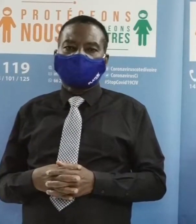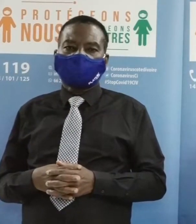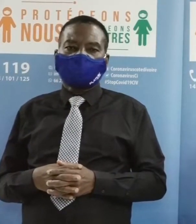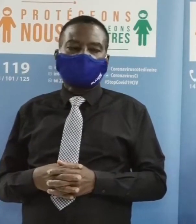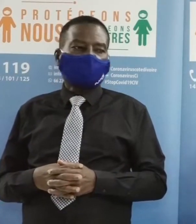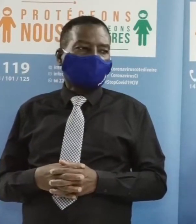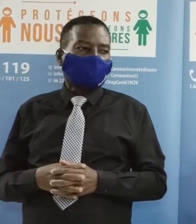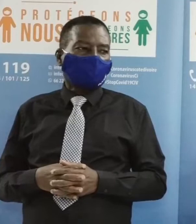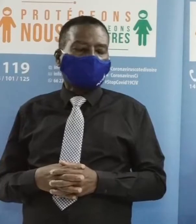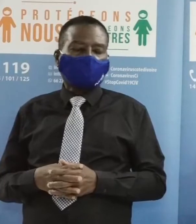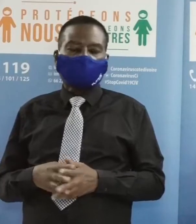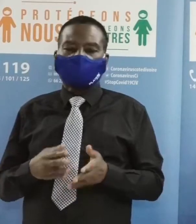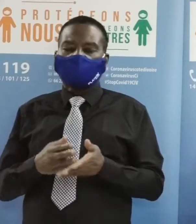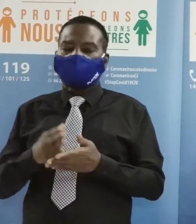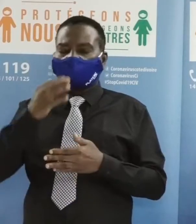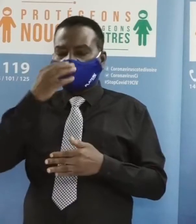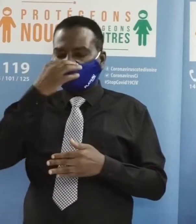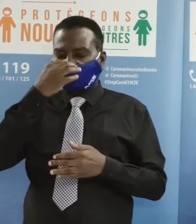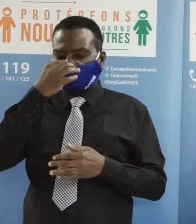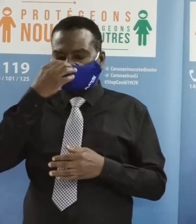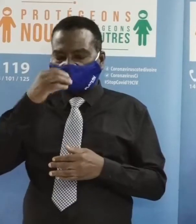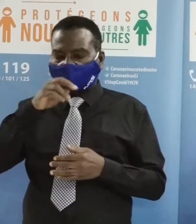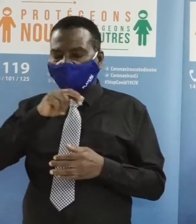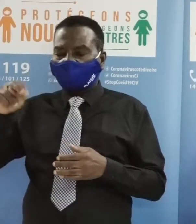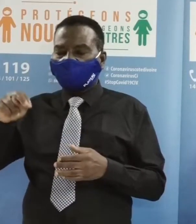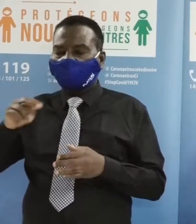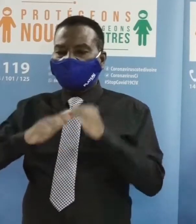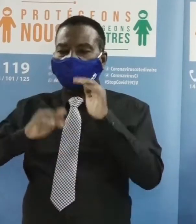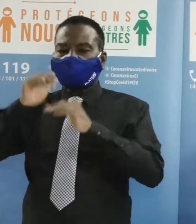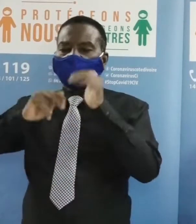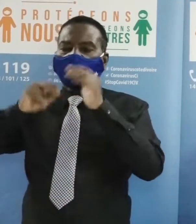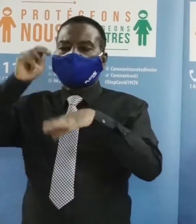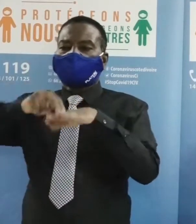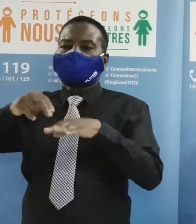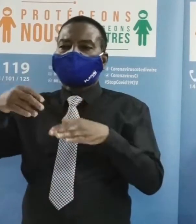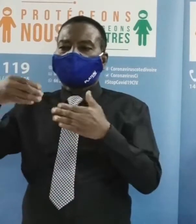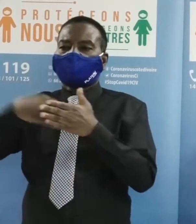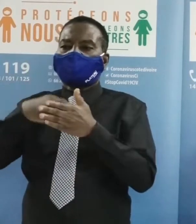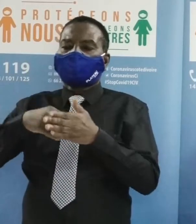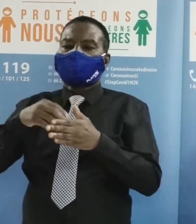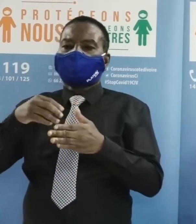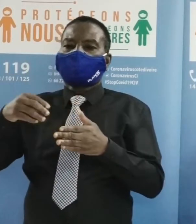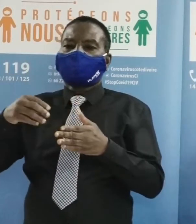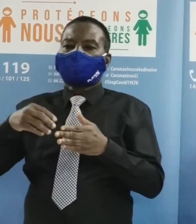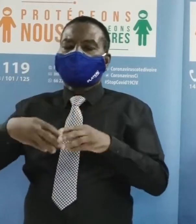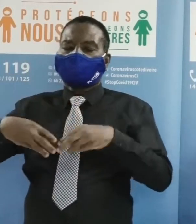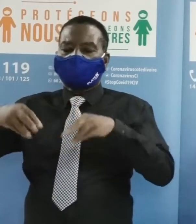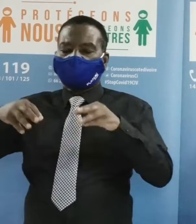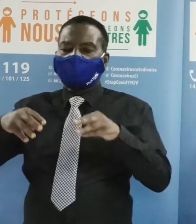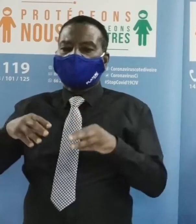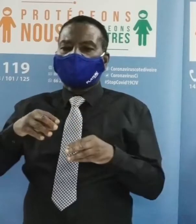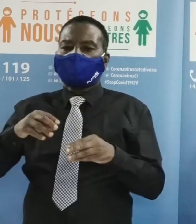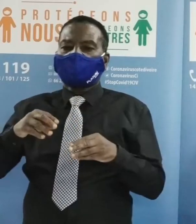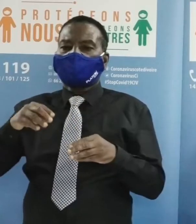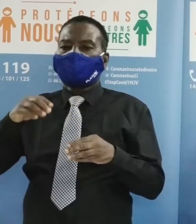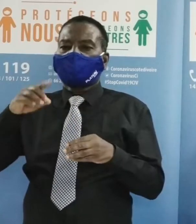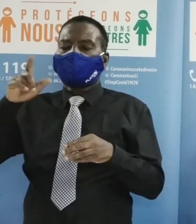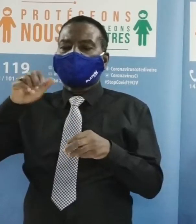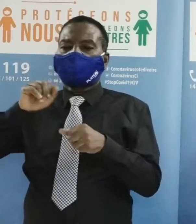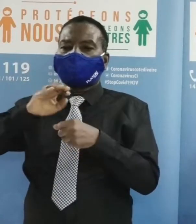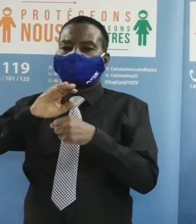bien au niveau de la construction de deux nouveaux marchés et vivant que la colline